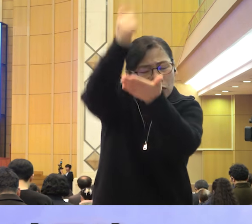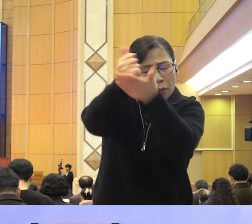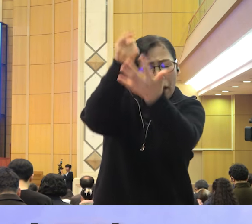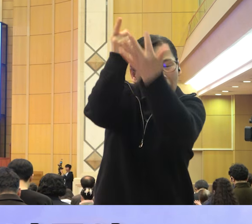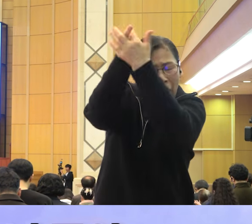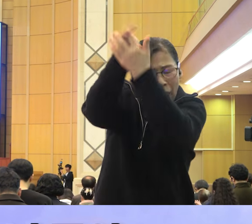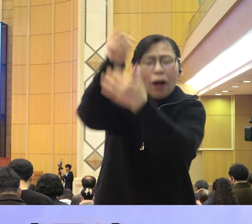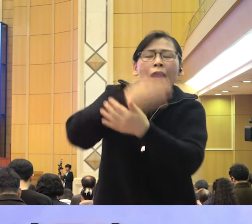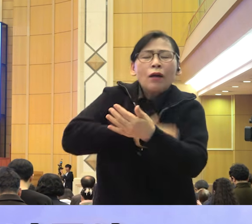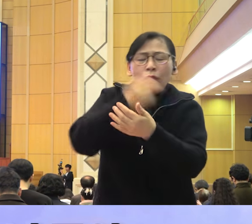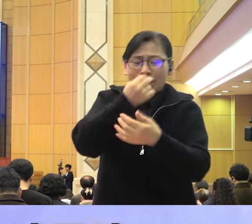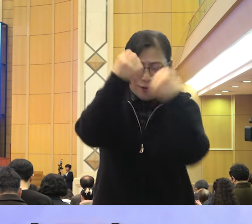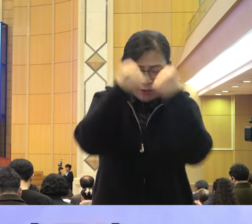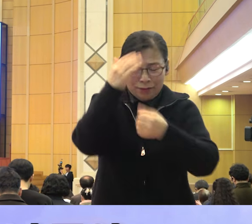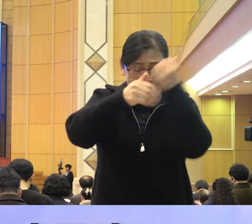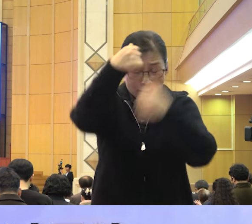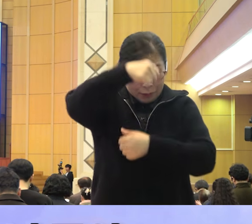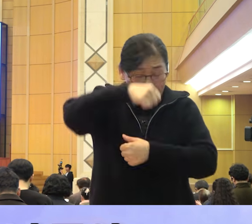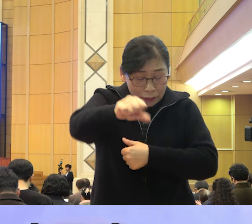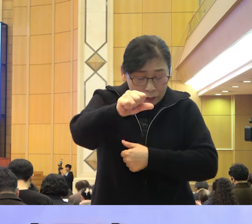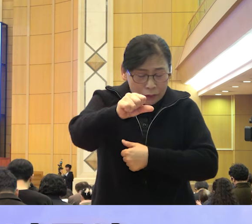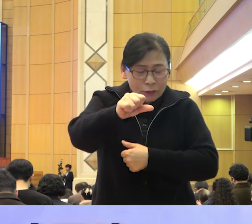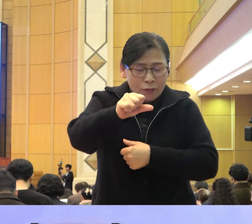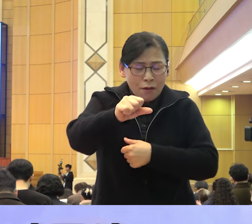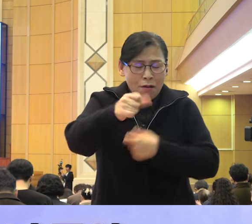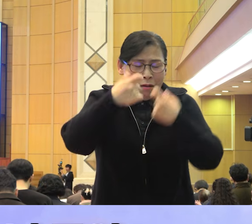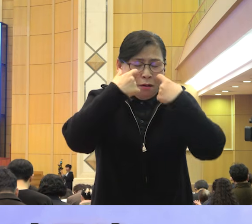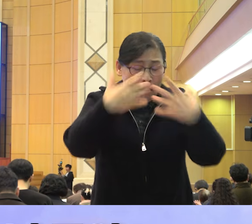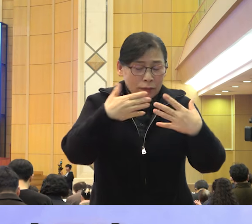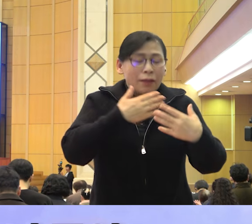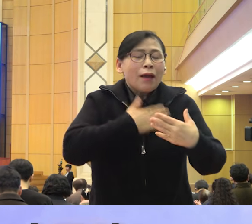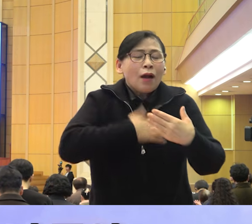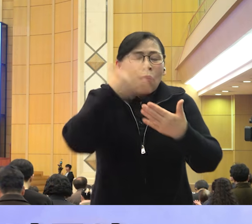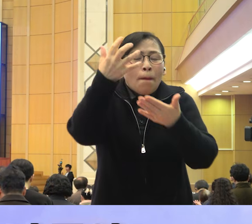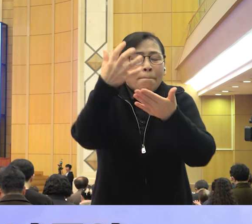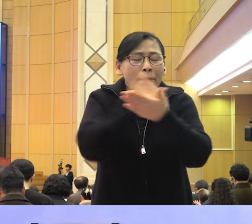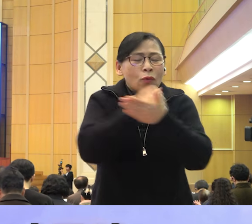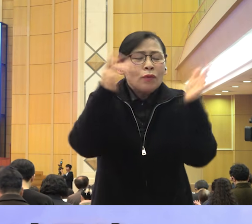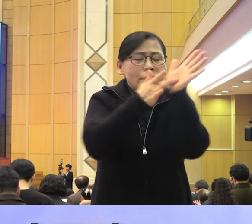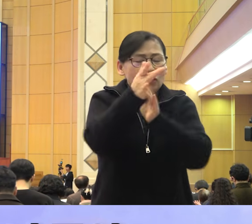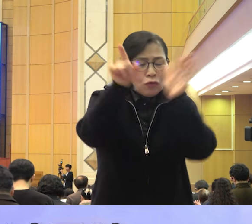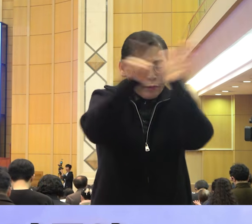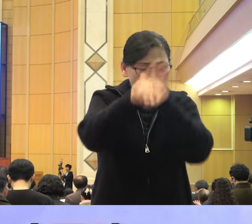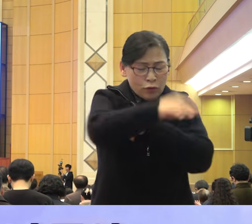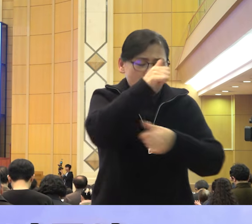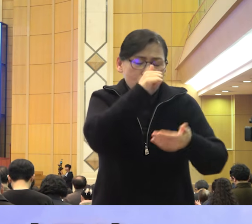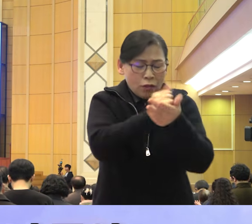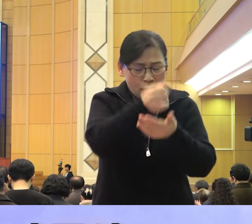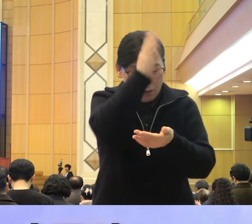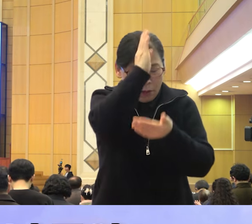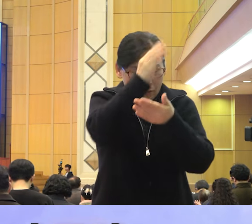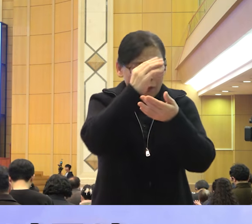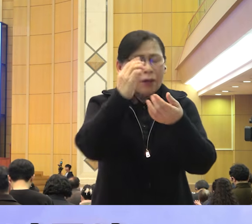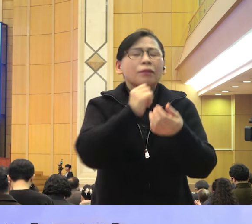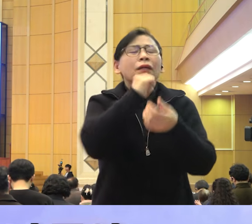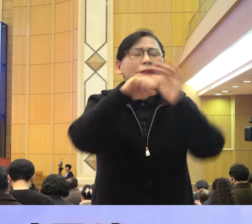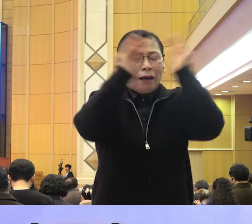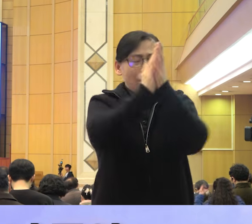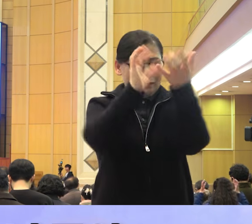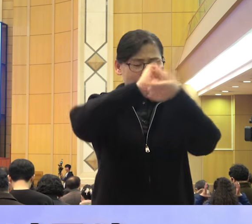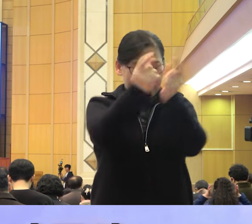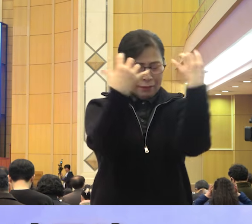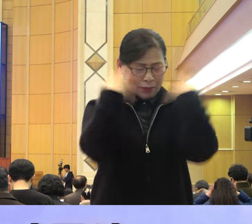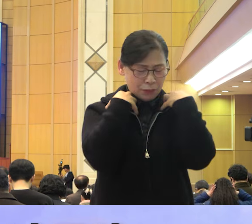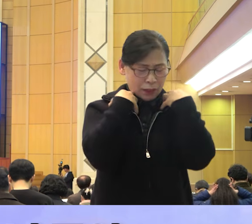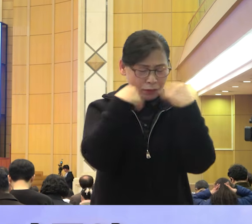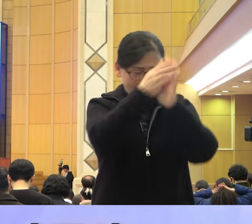그리스도이심을, 살아계신 하나님의 아들이심을 알았고, 예수님이 우리 죄와 질병과 가난을 짊어지시고 다